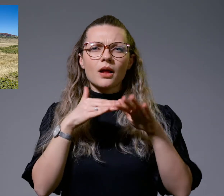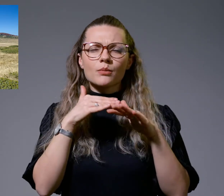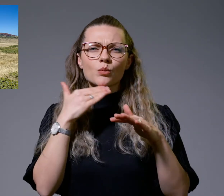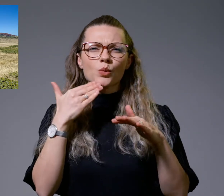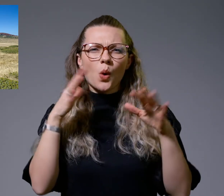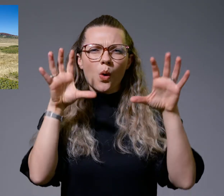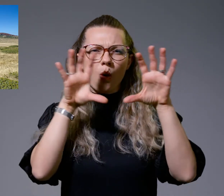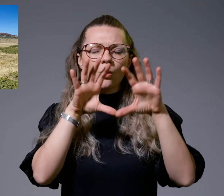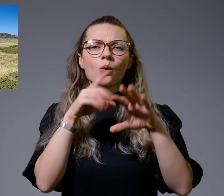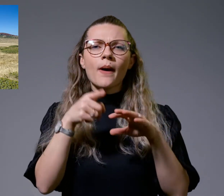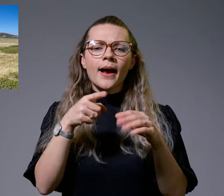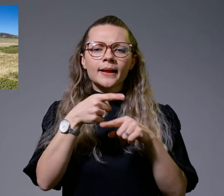се планирал нападот.